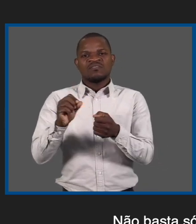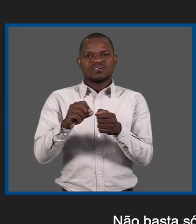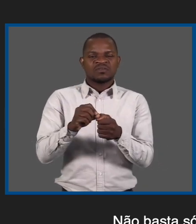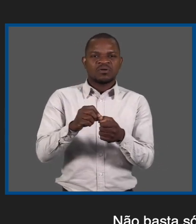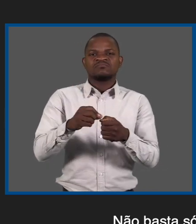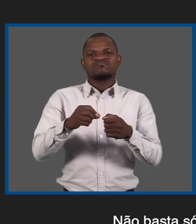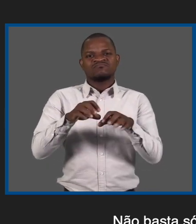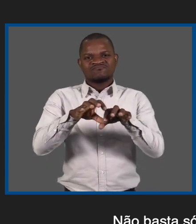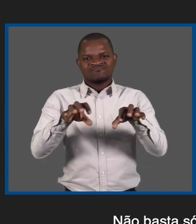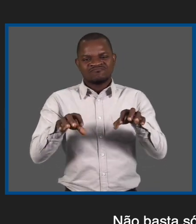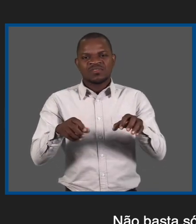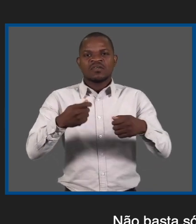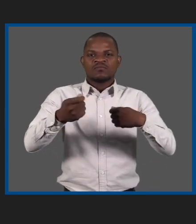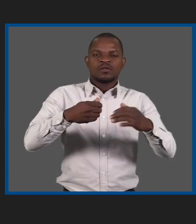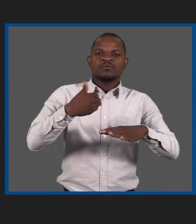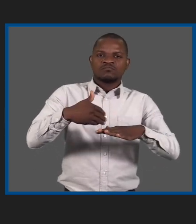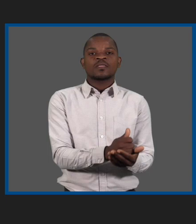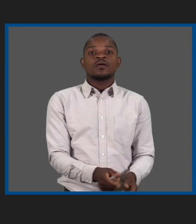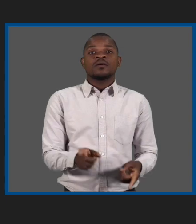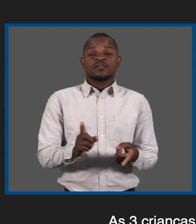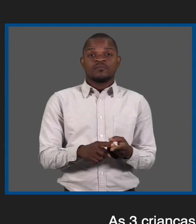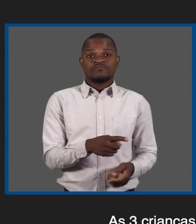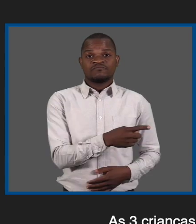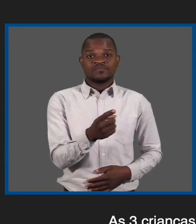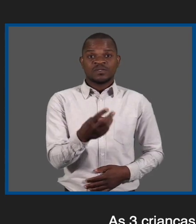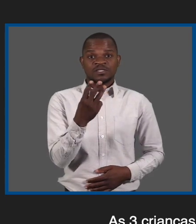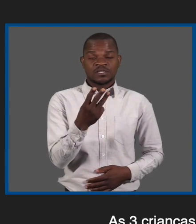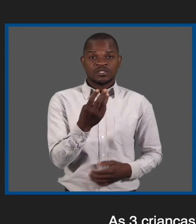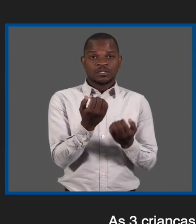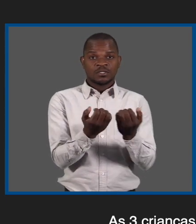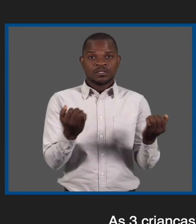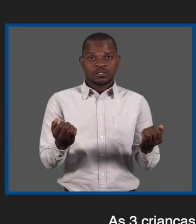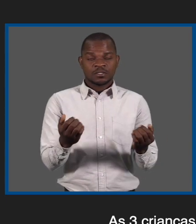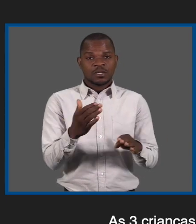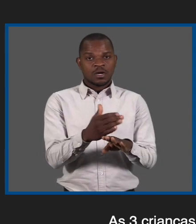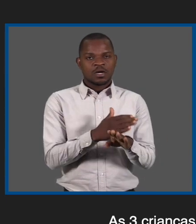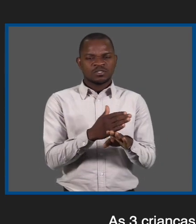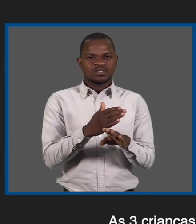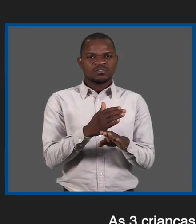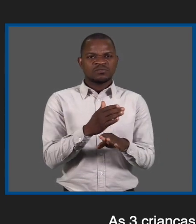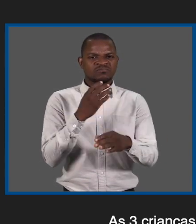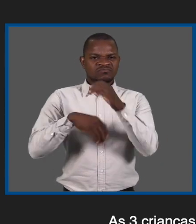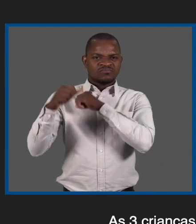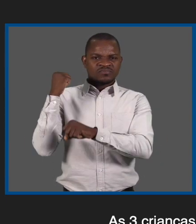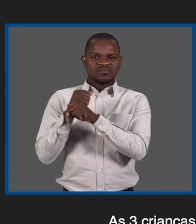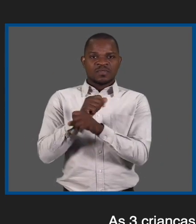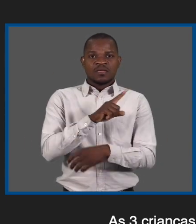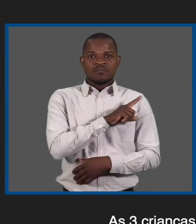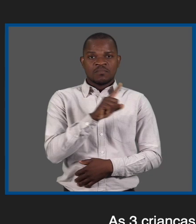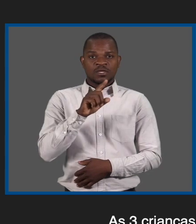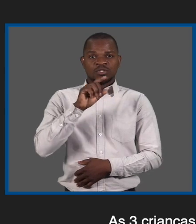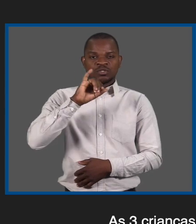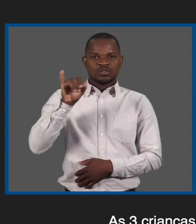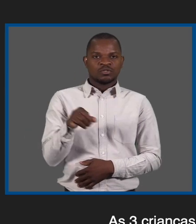paraquita aqui, que é para o sustento do dia a dia. As três crianças foram abandonadas em junho do ano